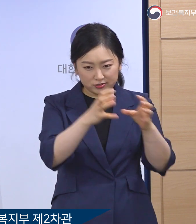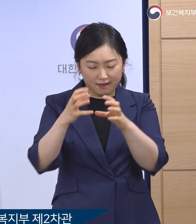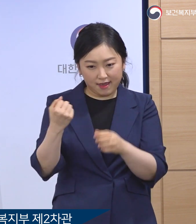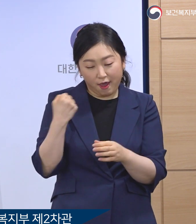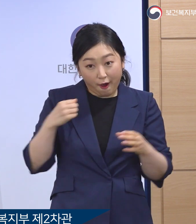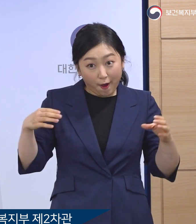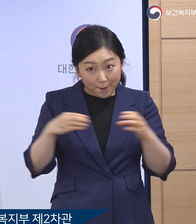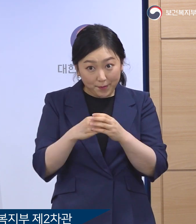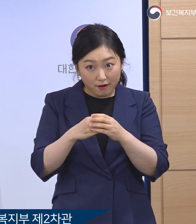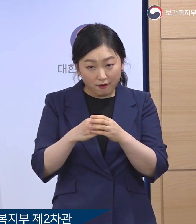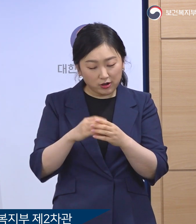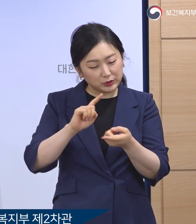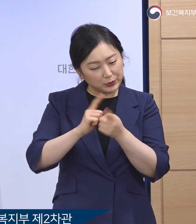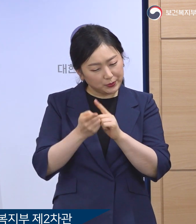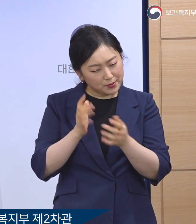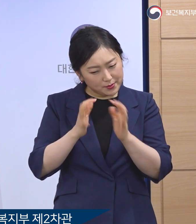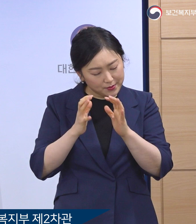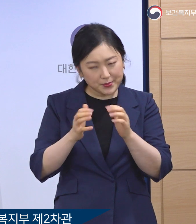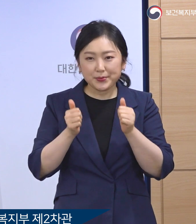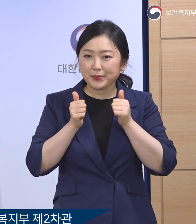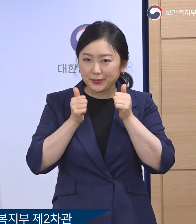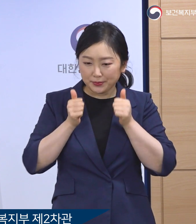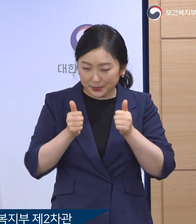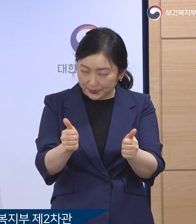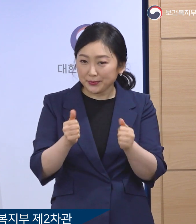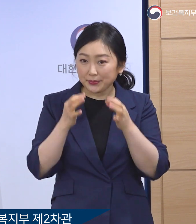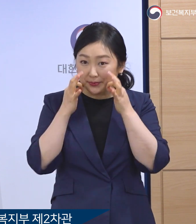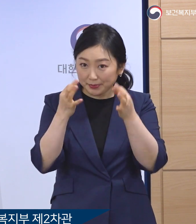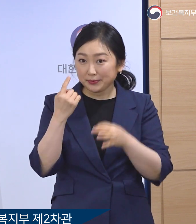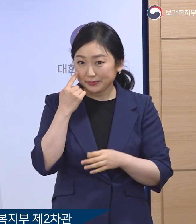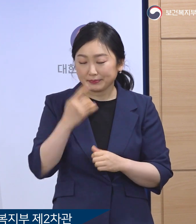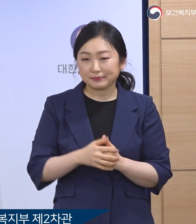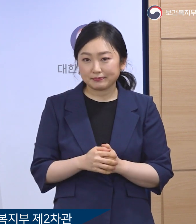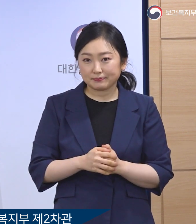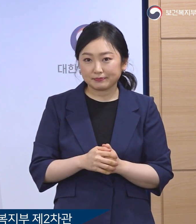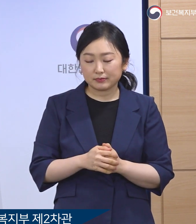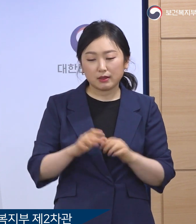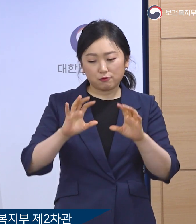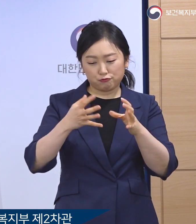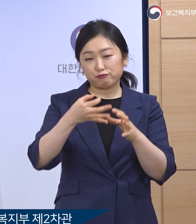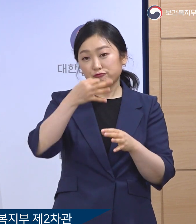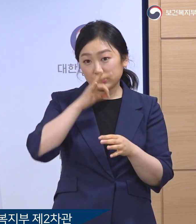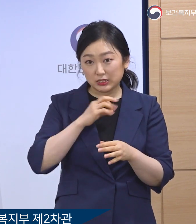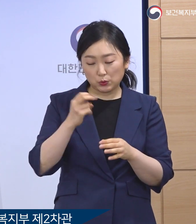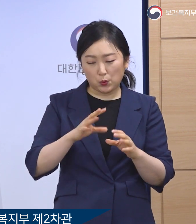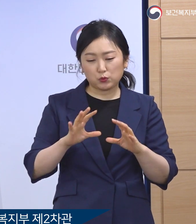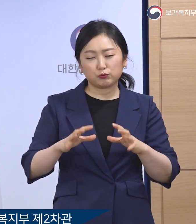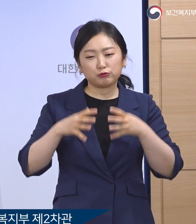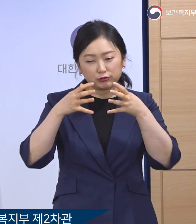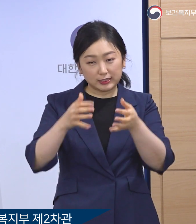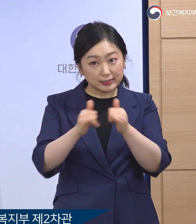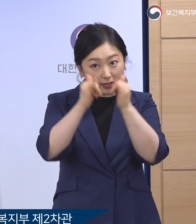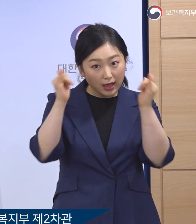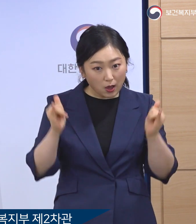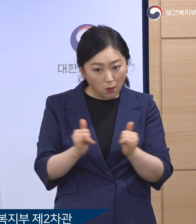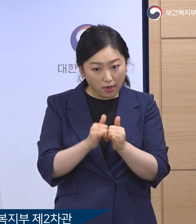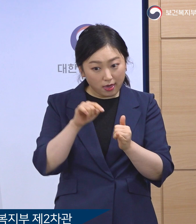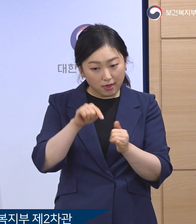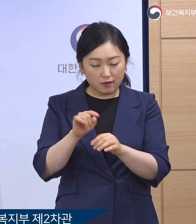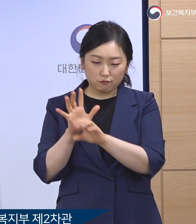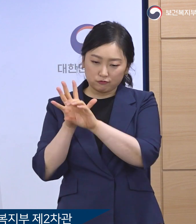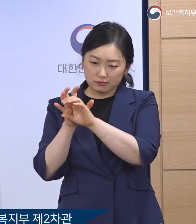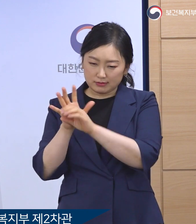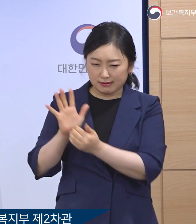적극적으로 모색해 나가겠습니다. 이 과정에서 국익과 국제사회의 코로나 대응 노력에